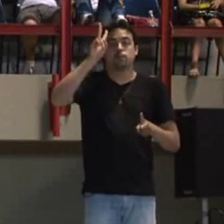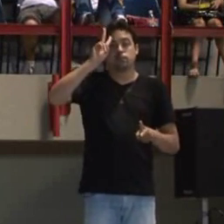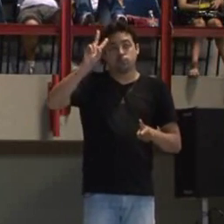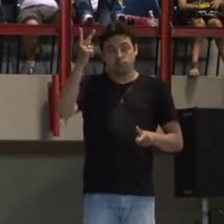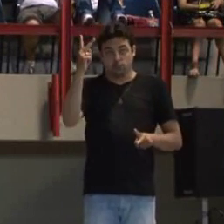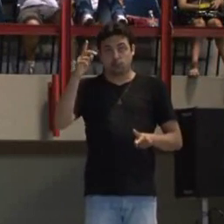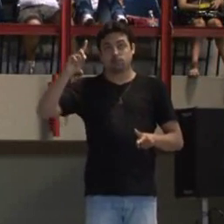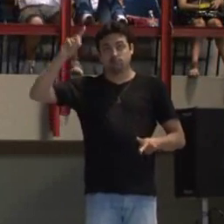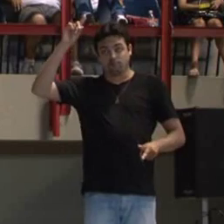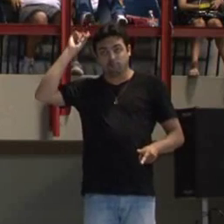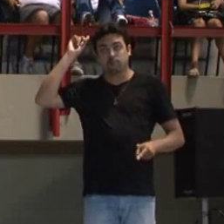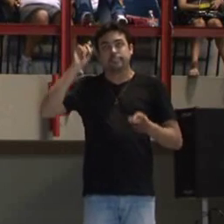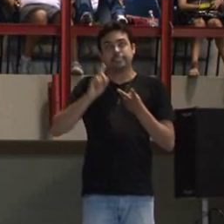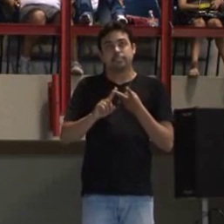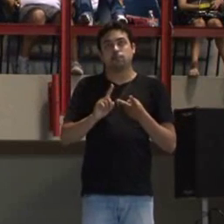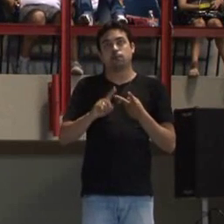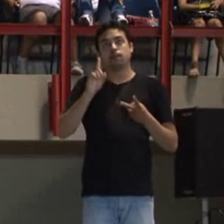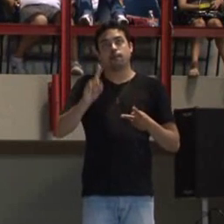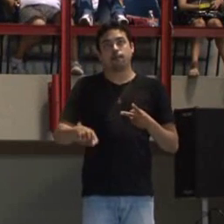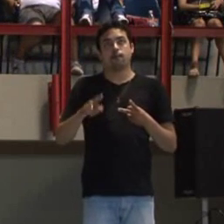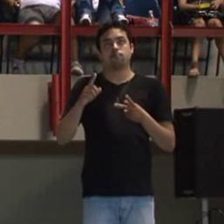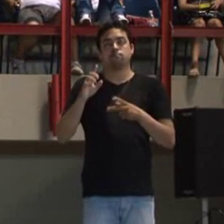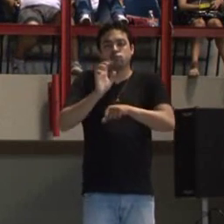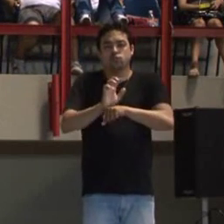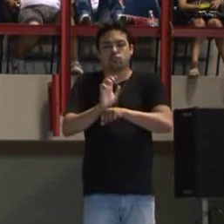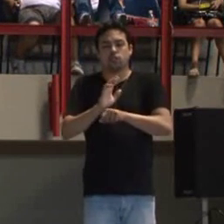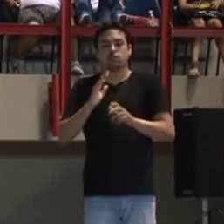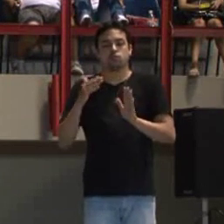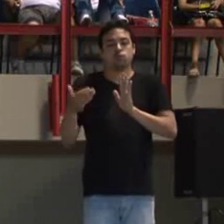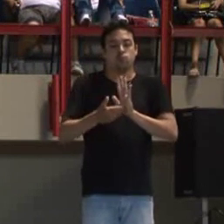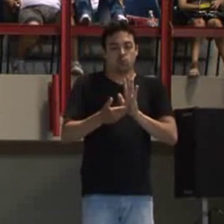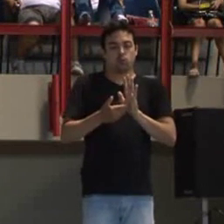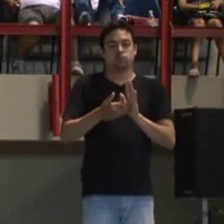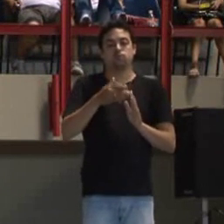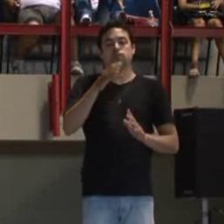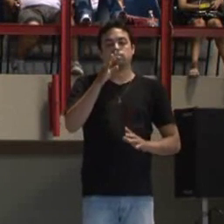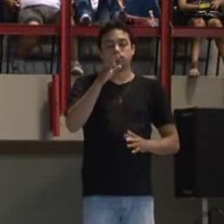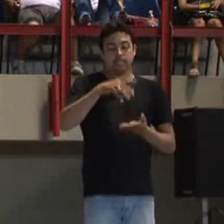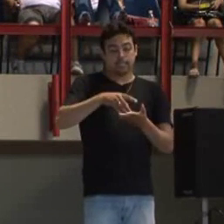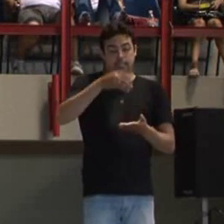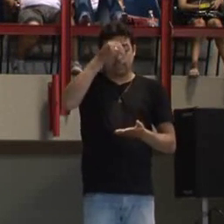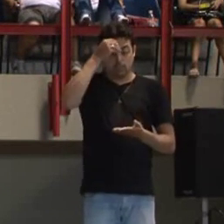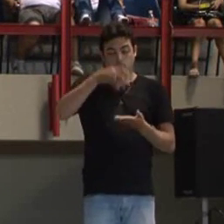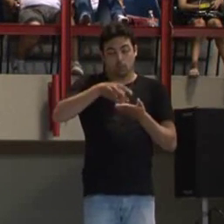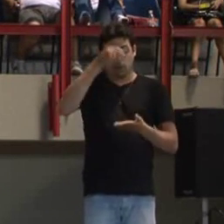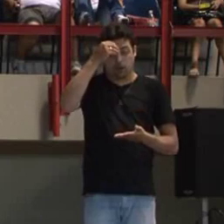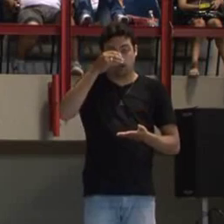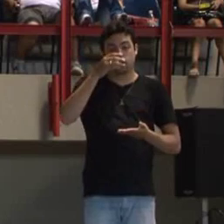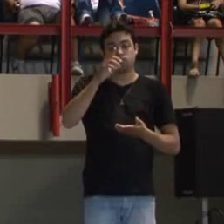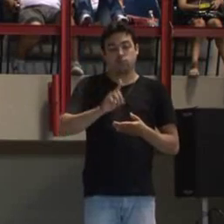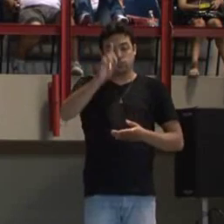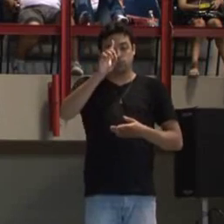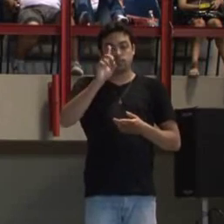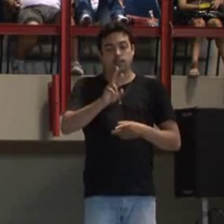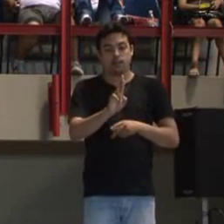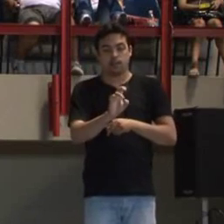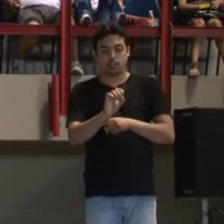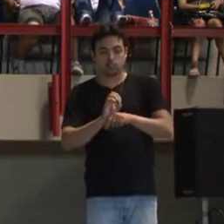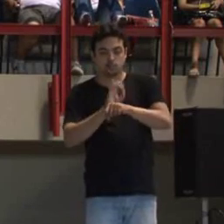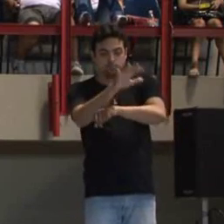antigas, qual era o estado teocrático de regadio? Todos eram estados teocráticos de regadio.